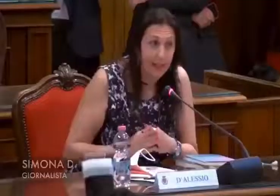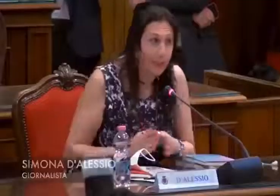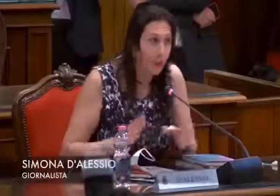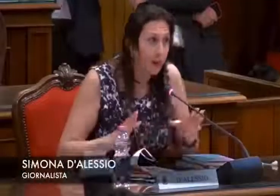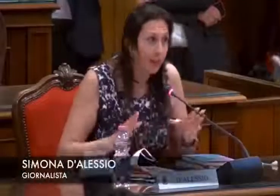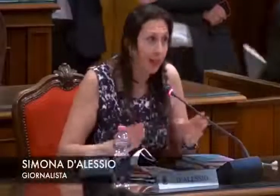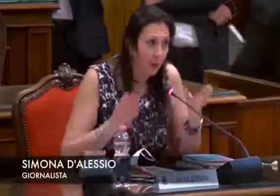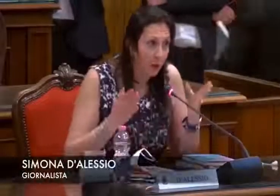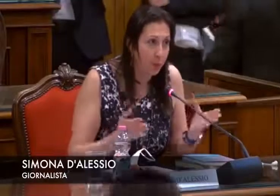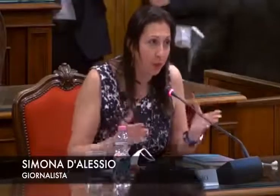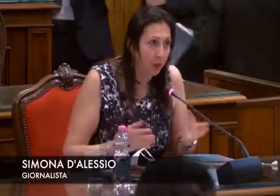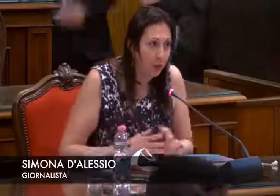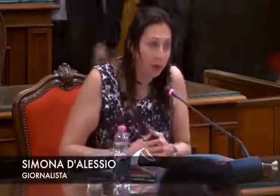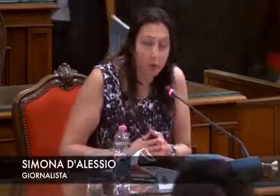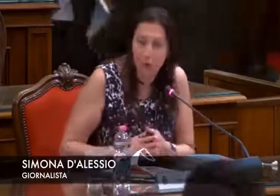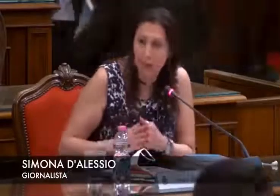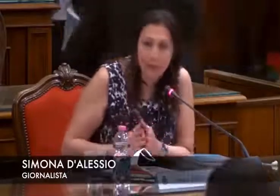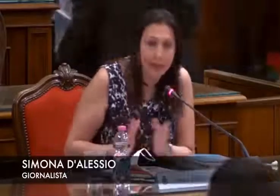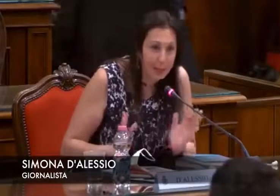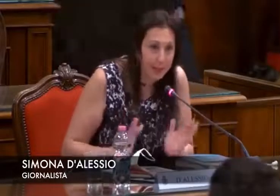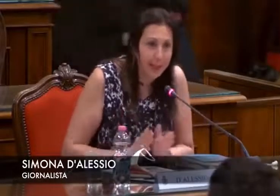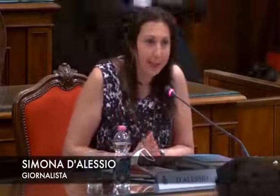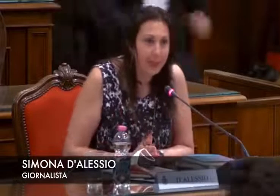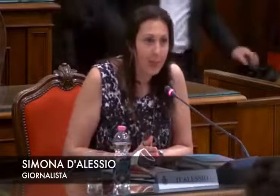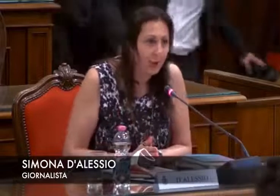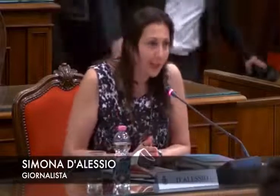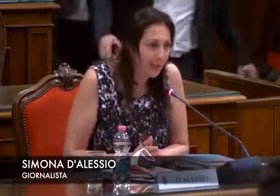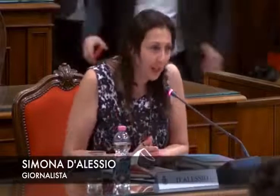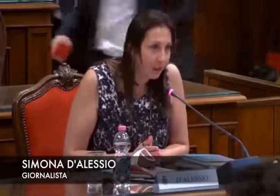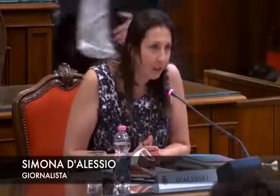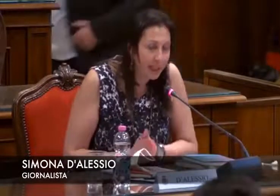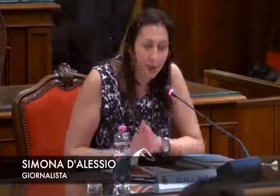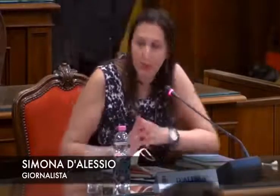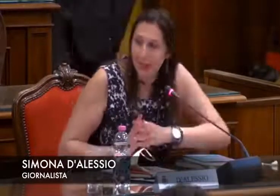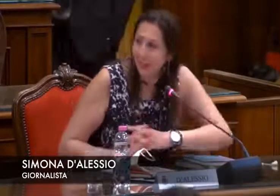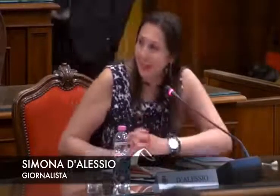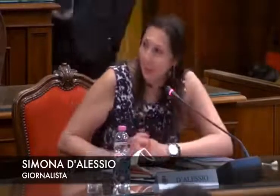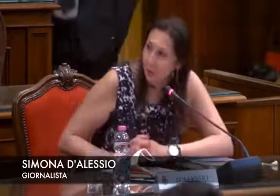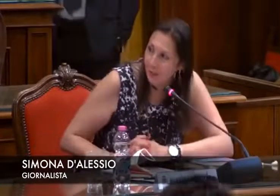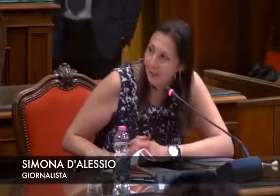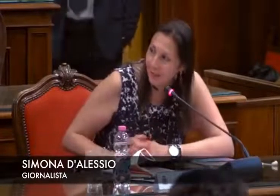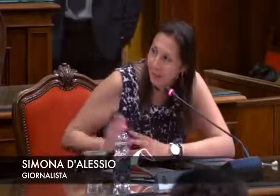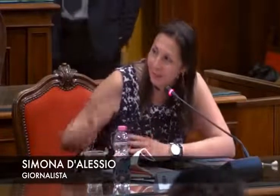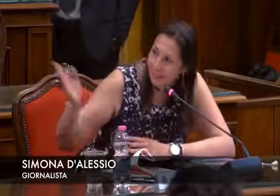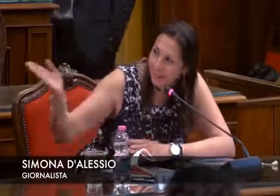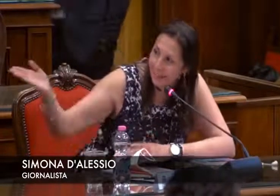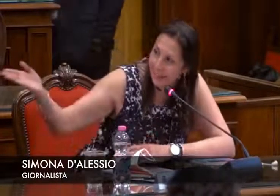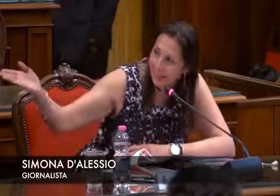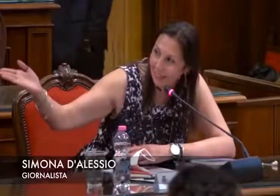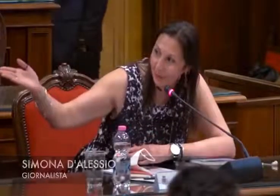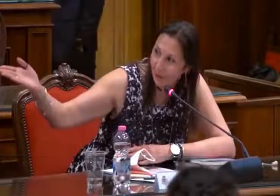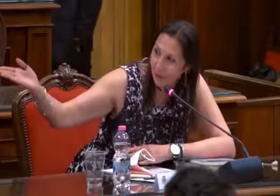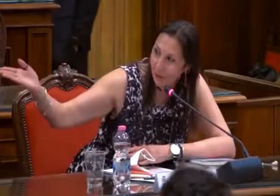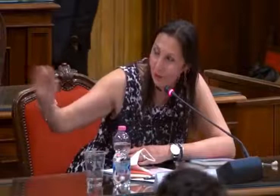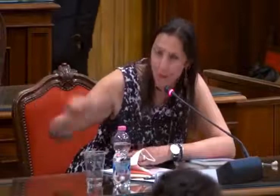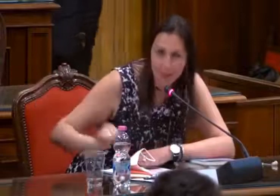vaccinazione. Il libro dobbiamo leggerlo per conoscere la loro storia, ma anche perché i proventi vanno all'unità operativa di neuropsichiatria infantile, che è